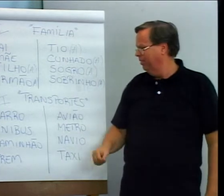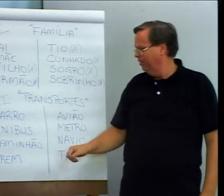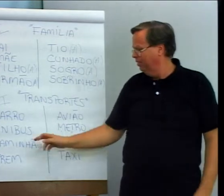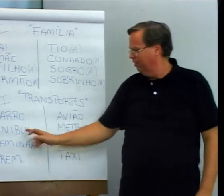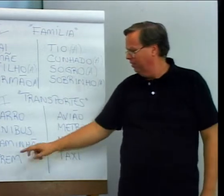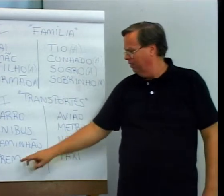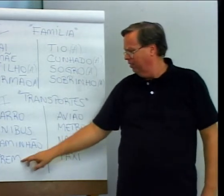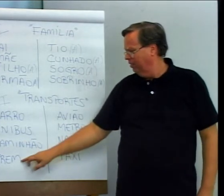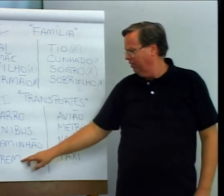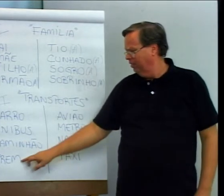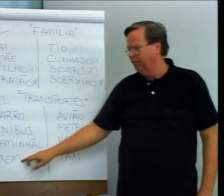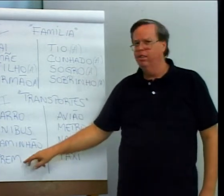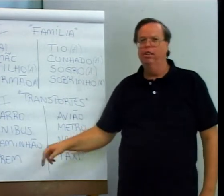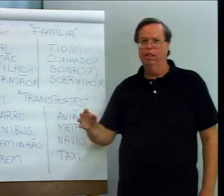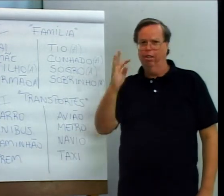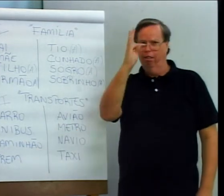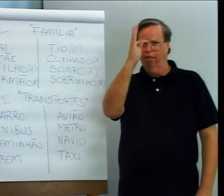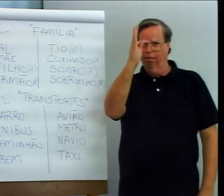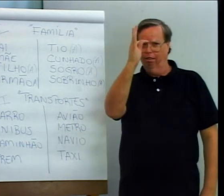lá, caminhão.